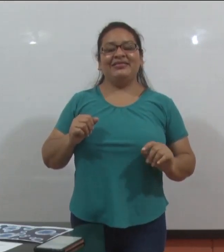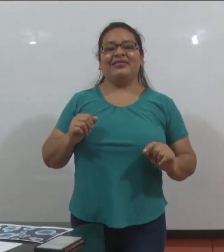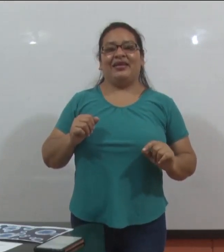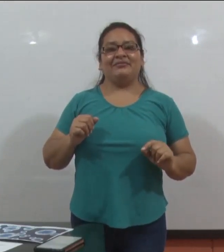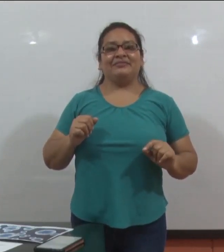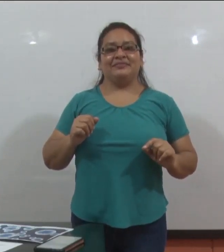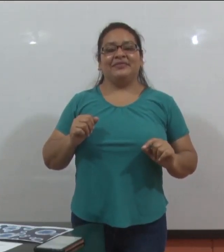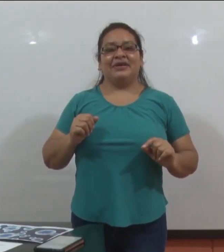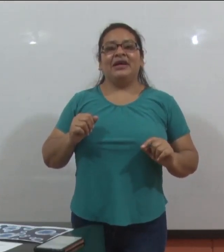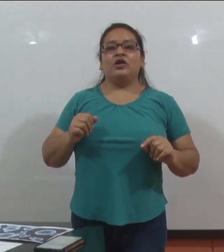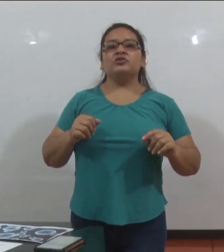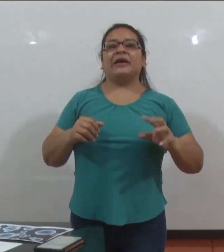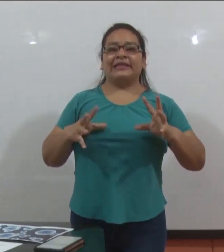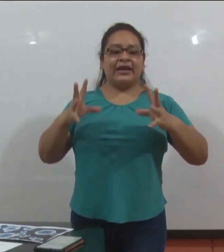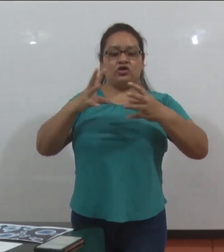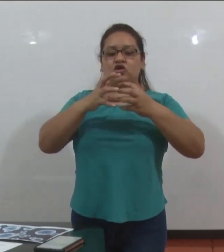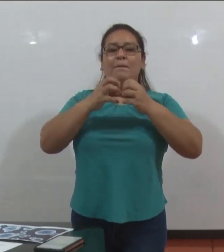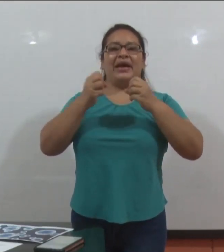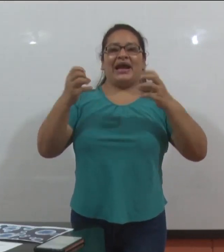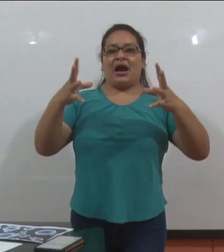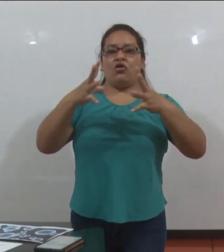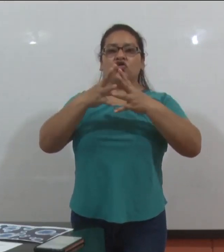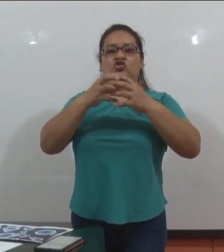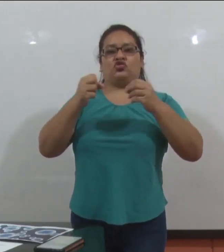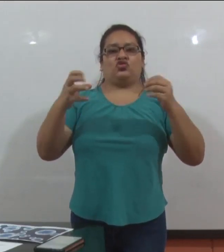Excelente. Los pantanos son pegajosos.